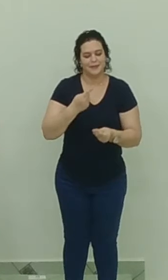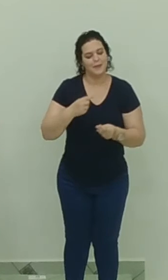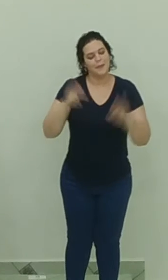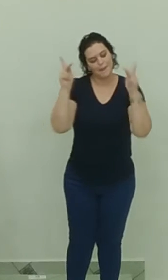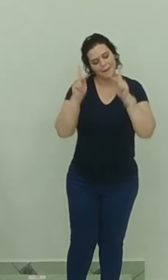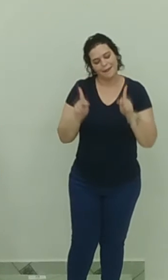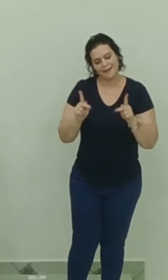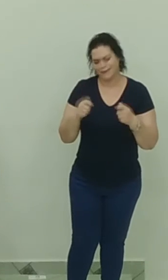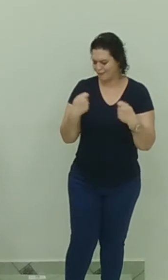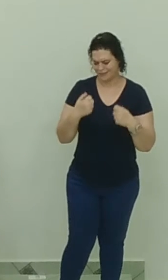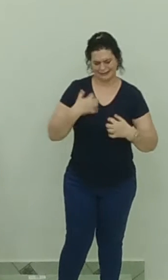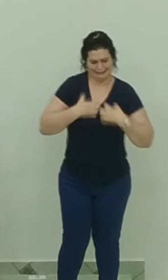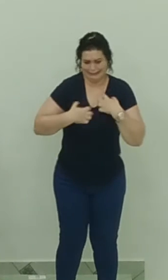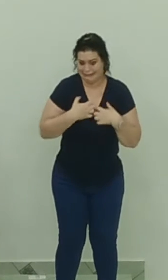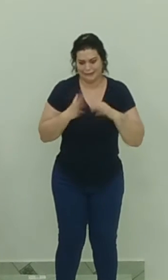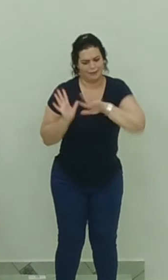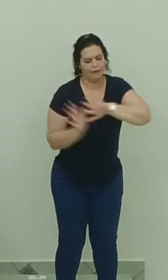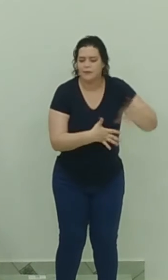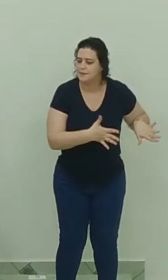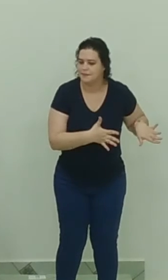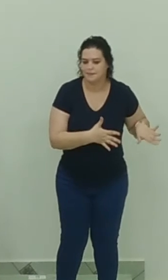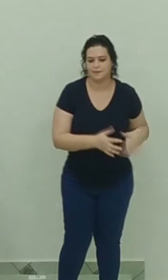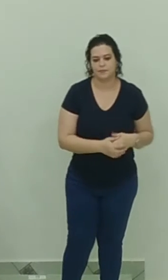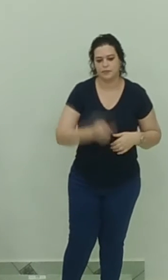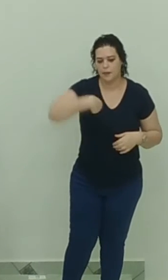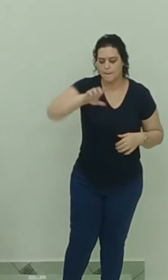Não temas. A travessia do